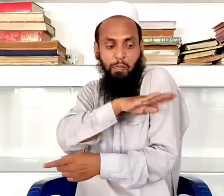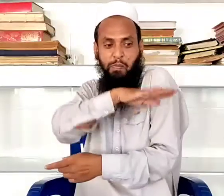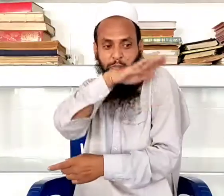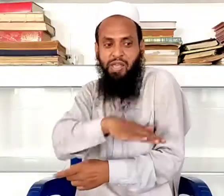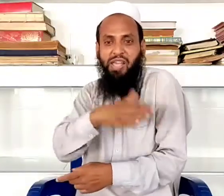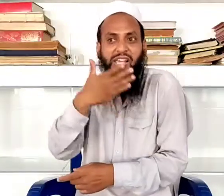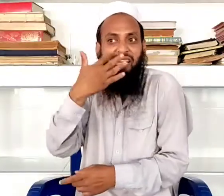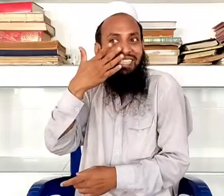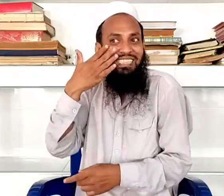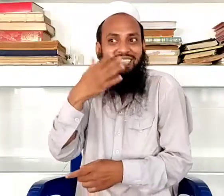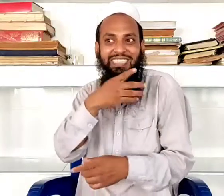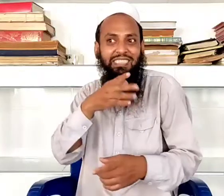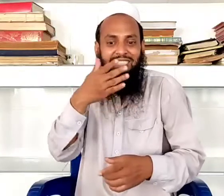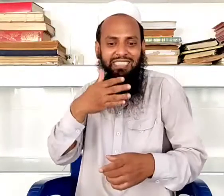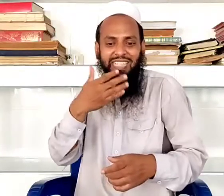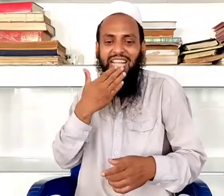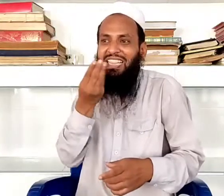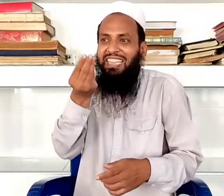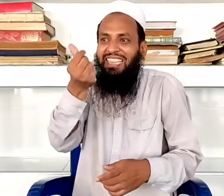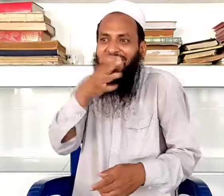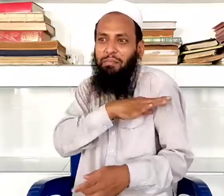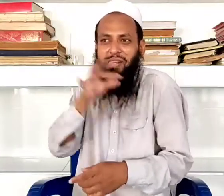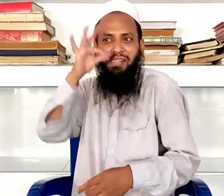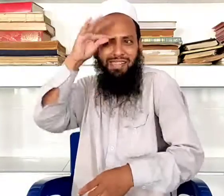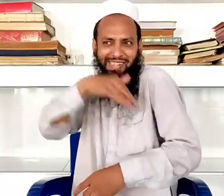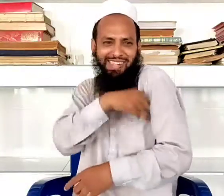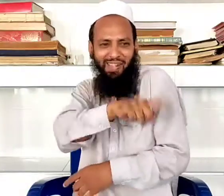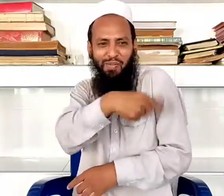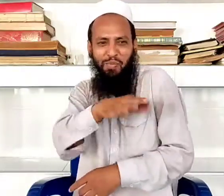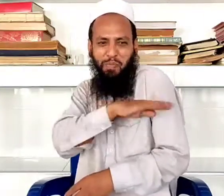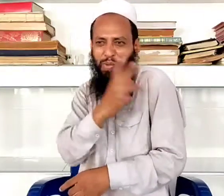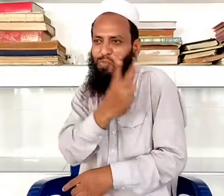گا نہیں ہوئے گا تیرا مقام دیے مصرا جناب